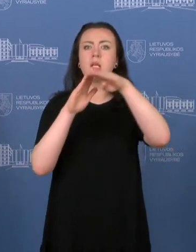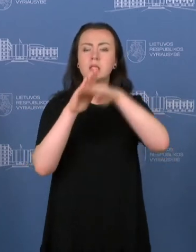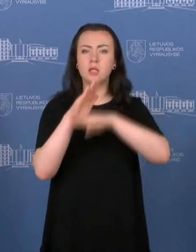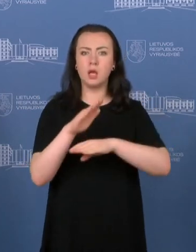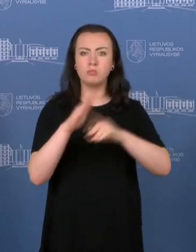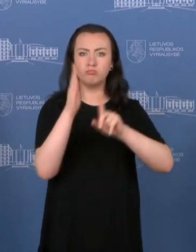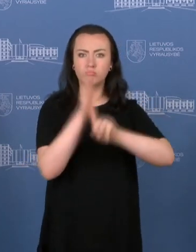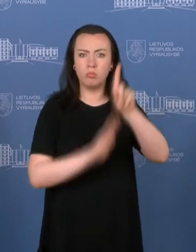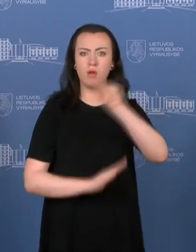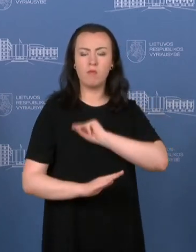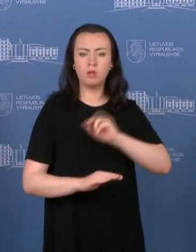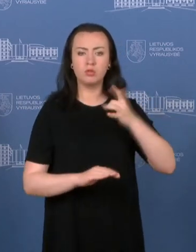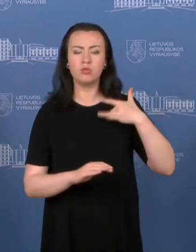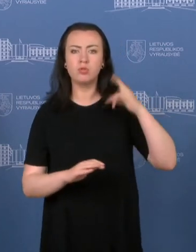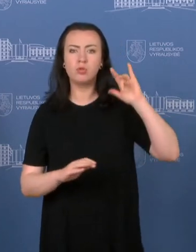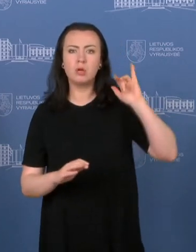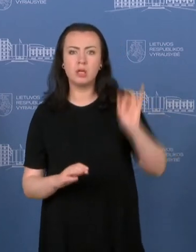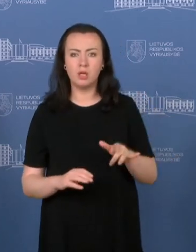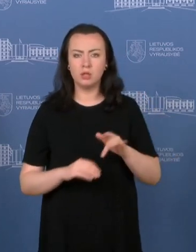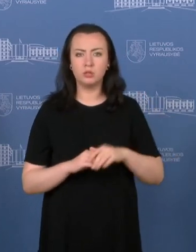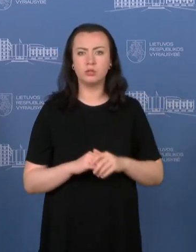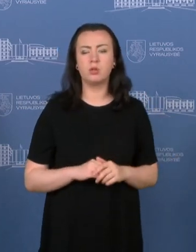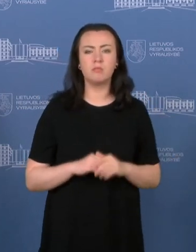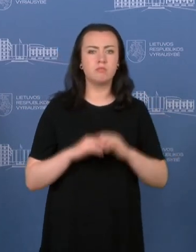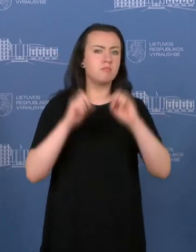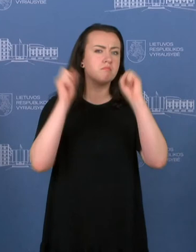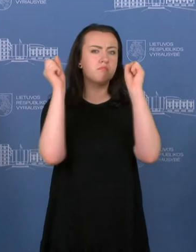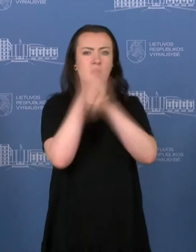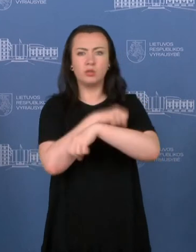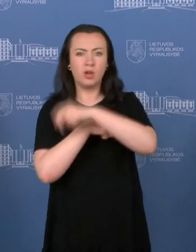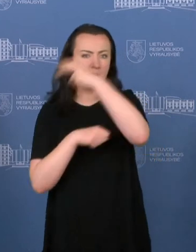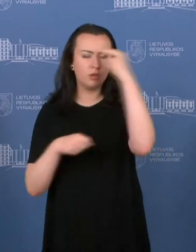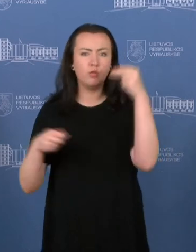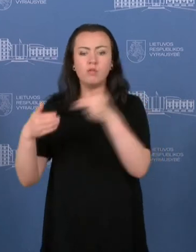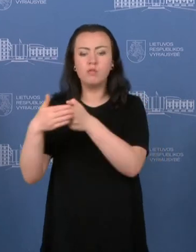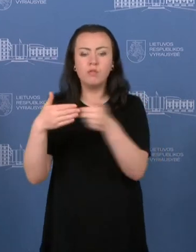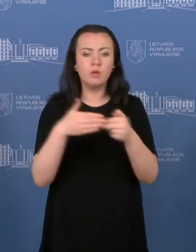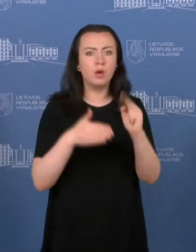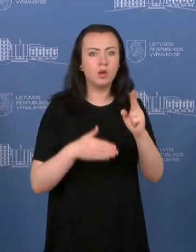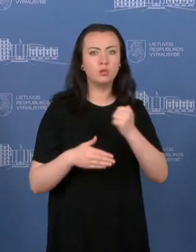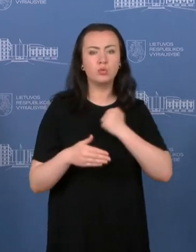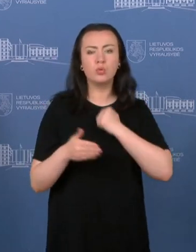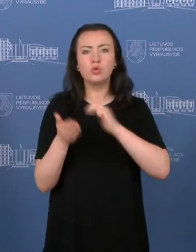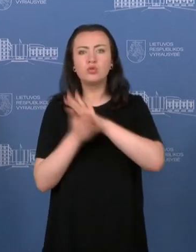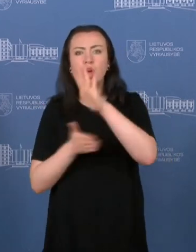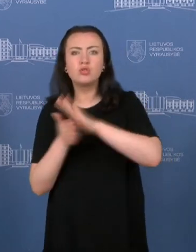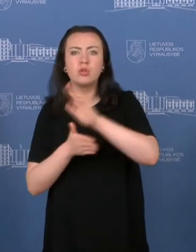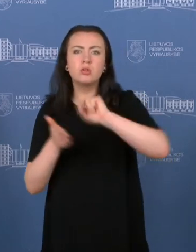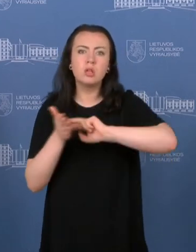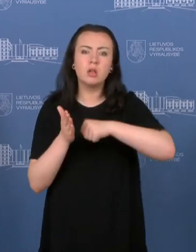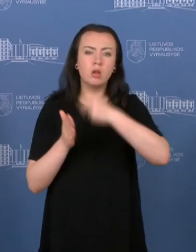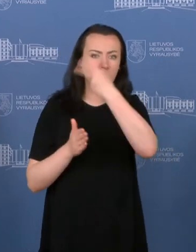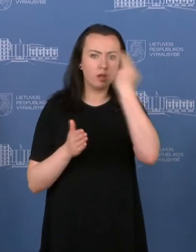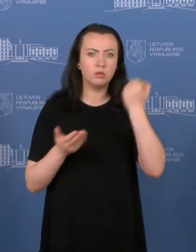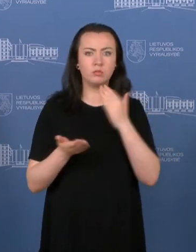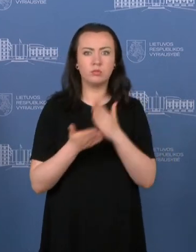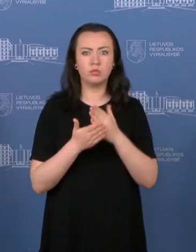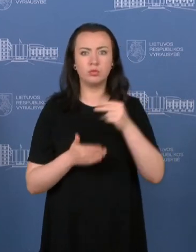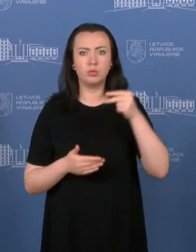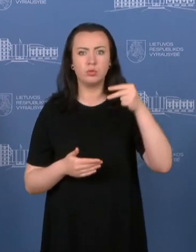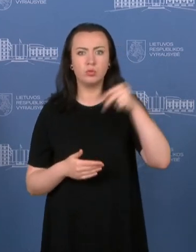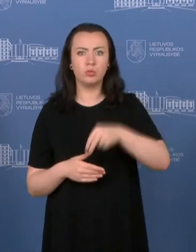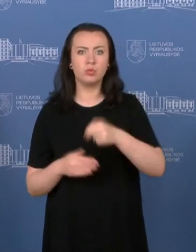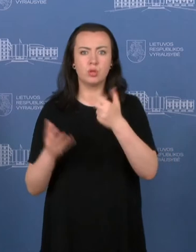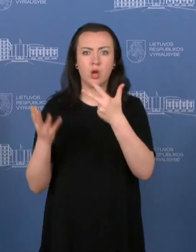kuris sugriežtina iš tikrųjų bet kurios Lietuvos įmonės, kuri turi taršos leidimą, o Lietuvoje yra 2800